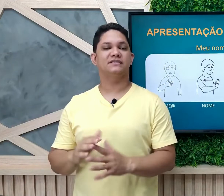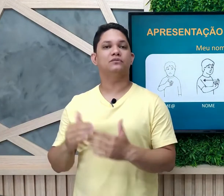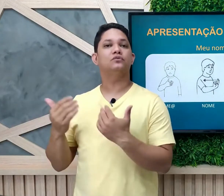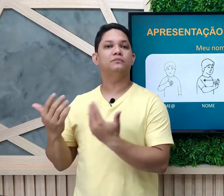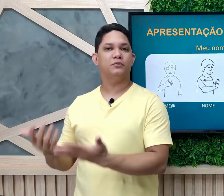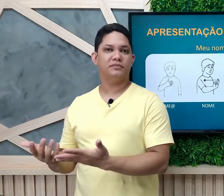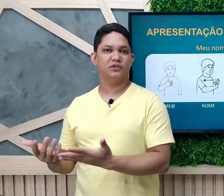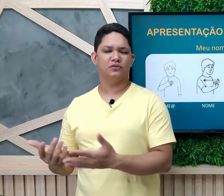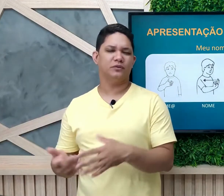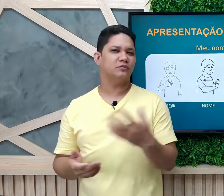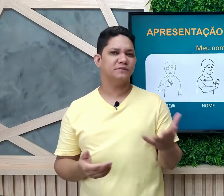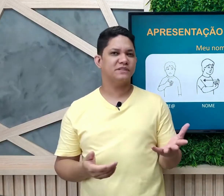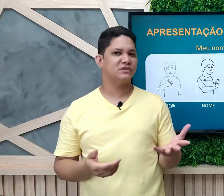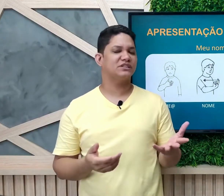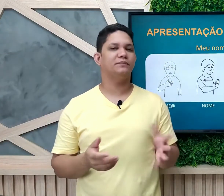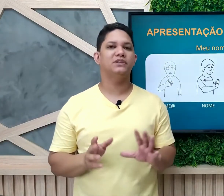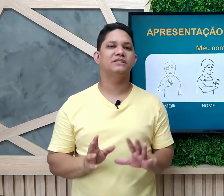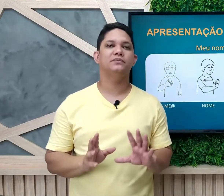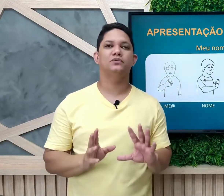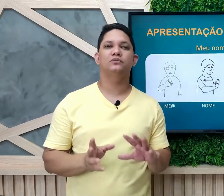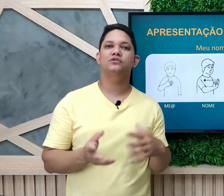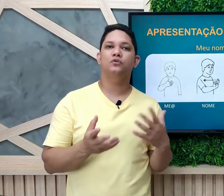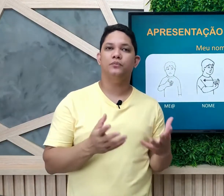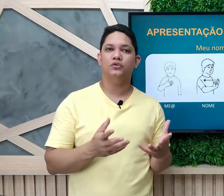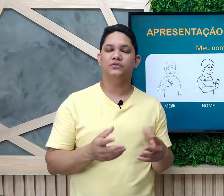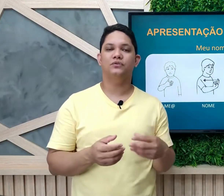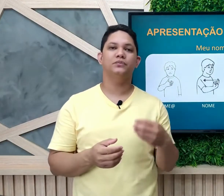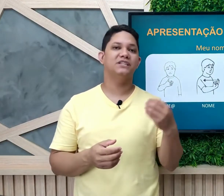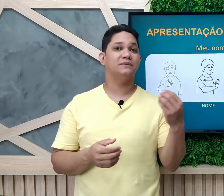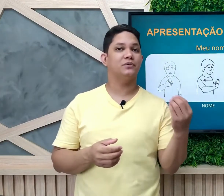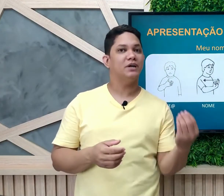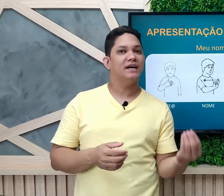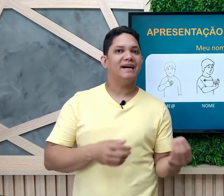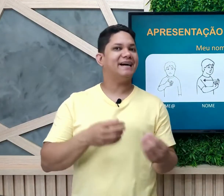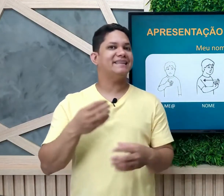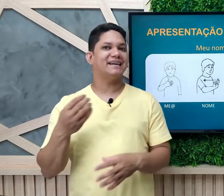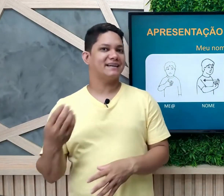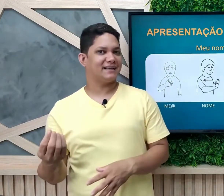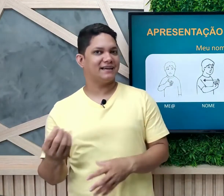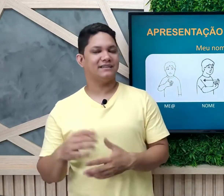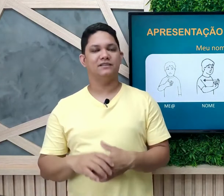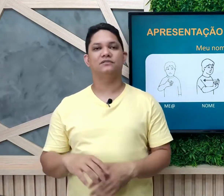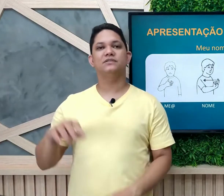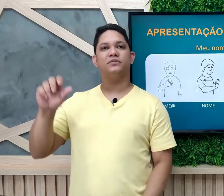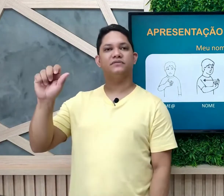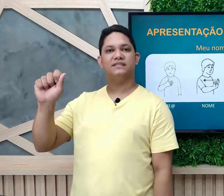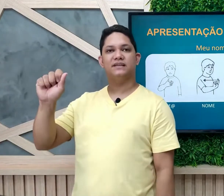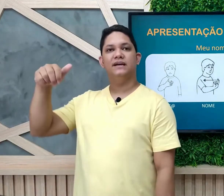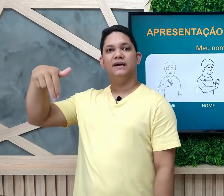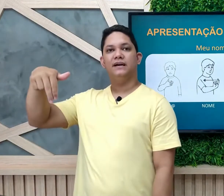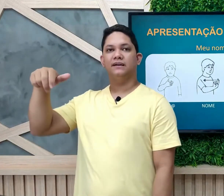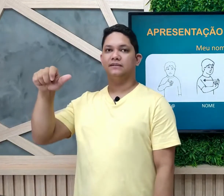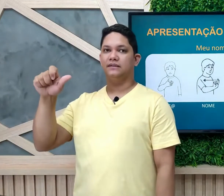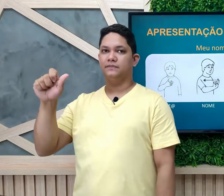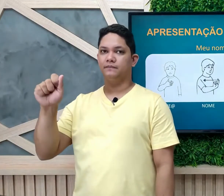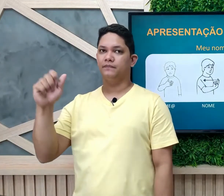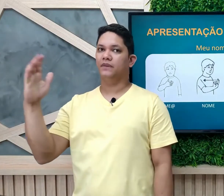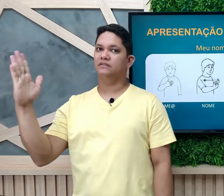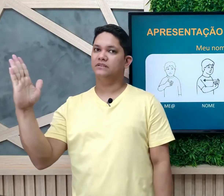soletração do meu primeiro nome. Algumas pessoas têm, por exemplo, nomes compostos, como por exemplo, Ana Clara. Então você pode fazer Ana, você